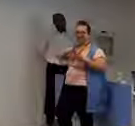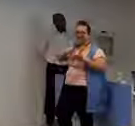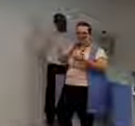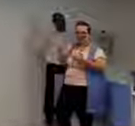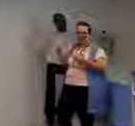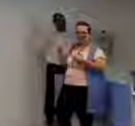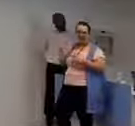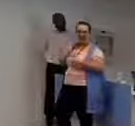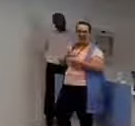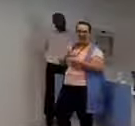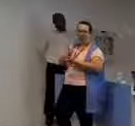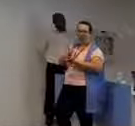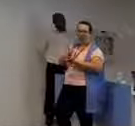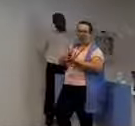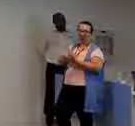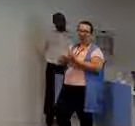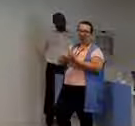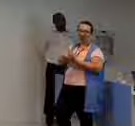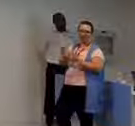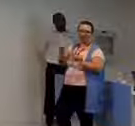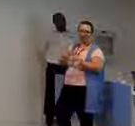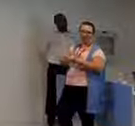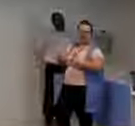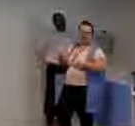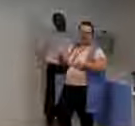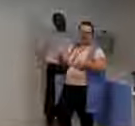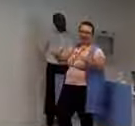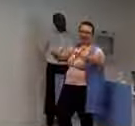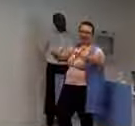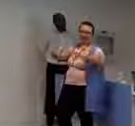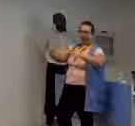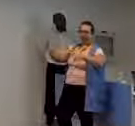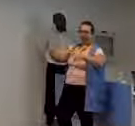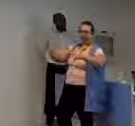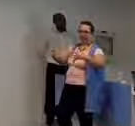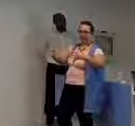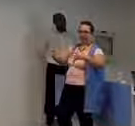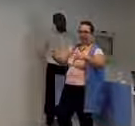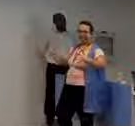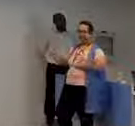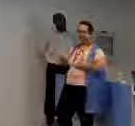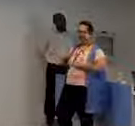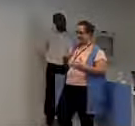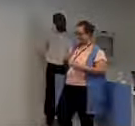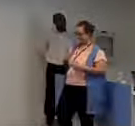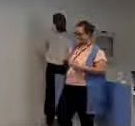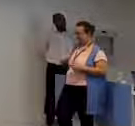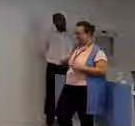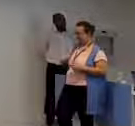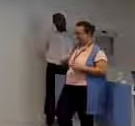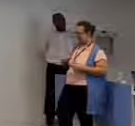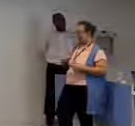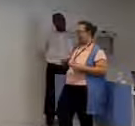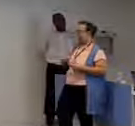né, geometrias complexas, e tudo isso dificulta o processo de fabricação do elemento.